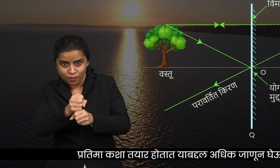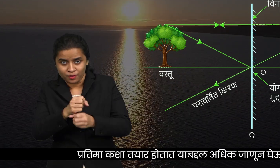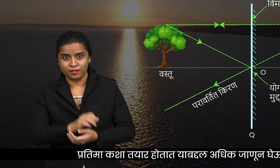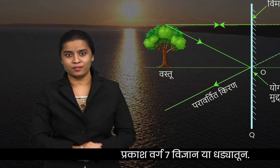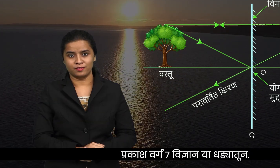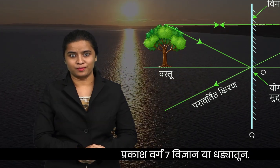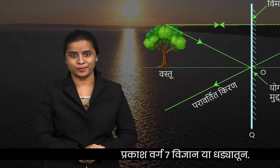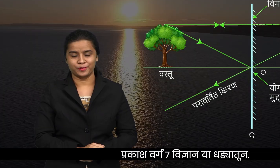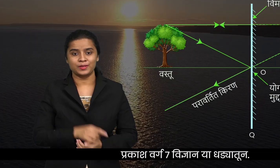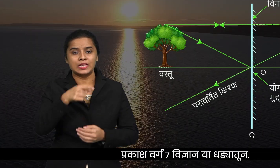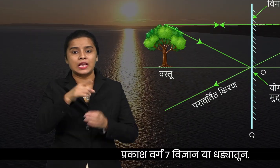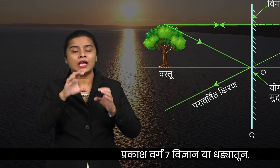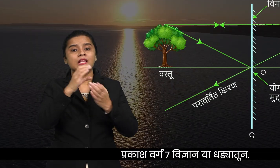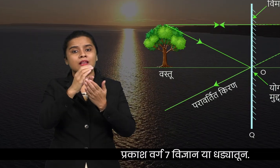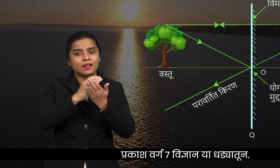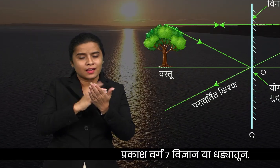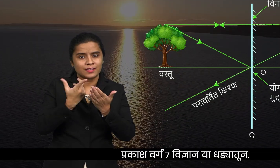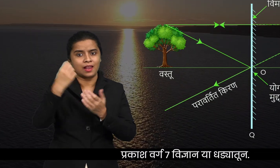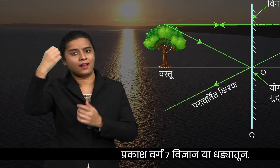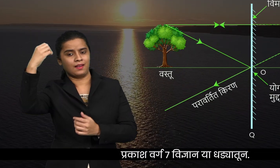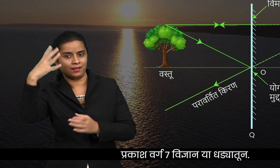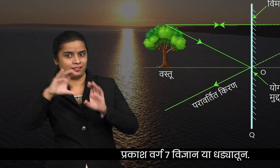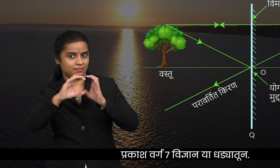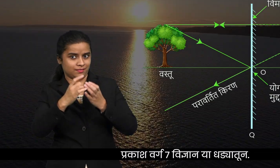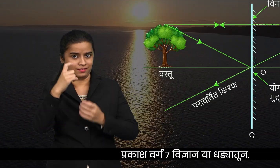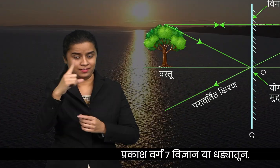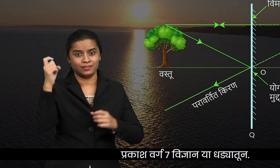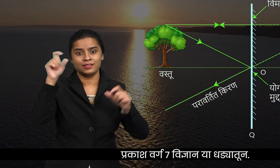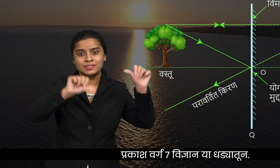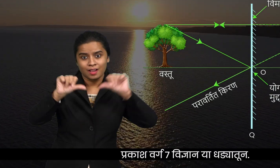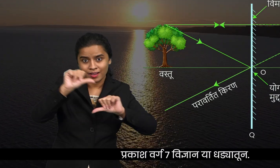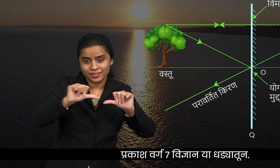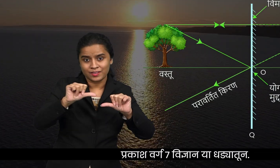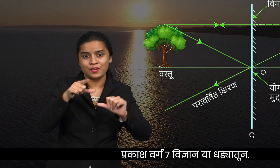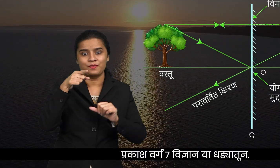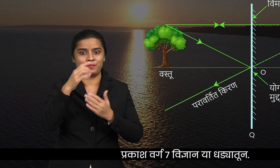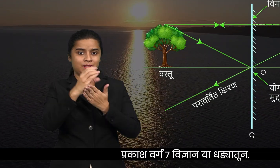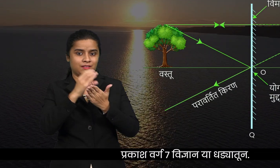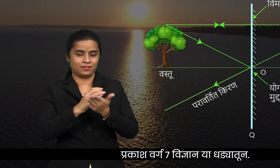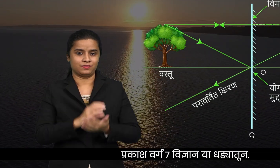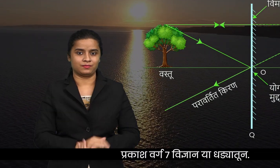घेऊया. प्रकाश वर्ग 7वा विज्ञान या धड्यातून